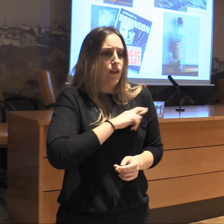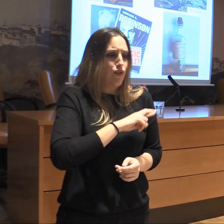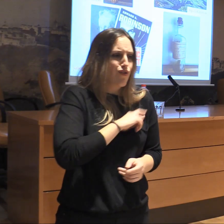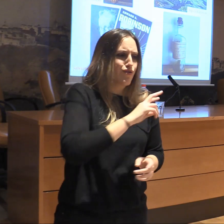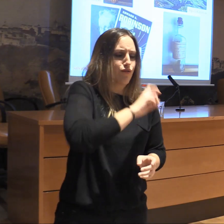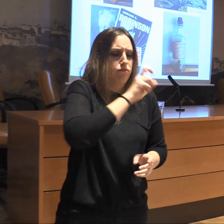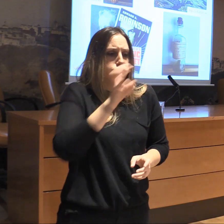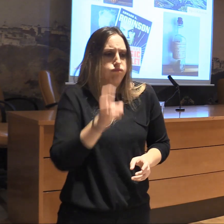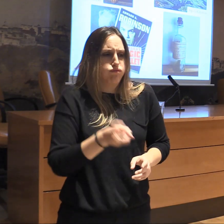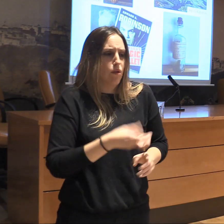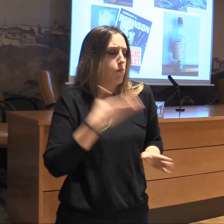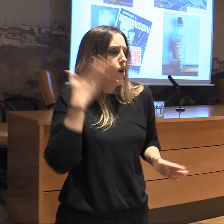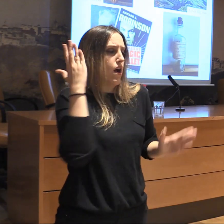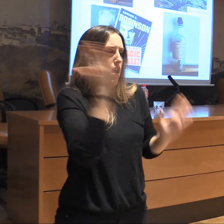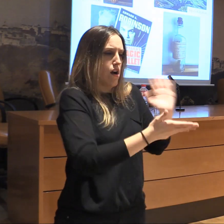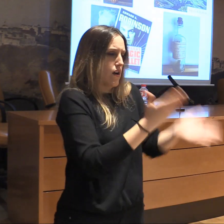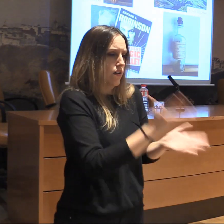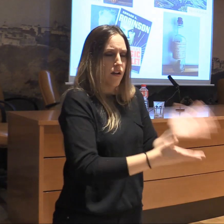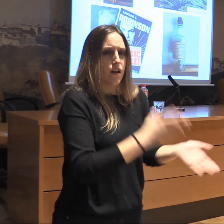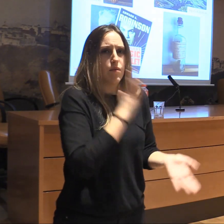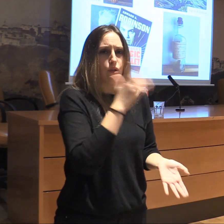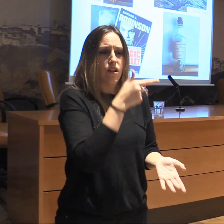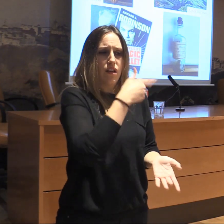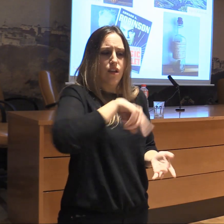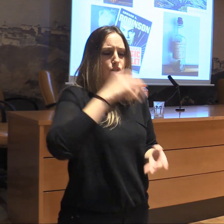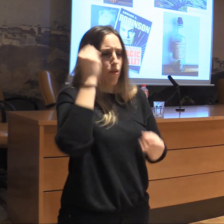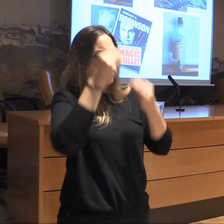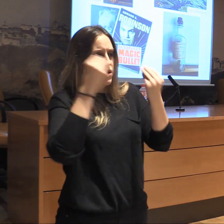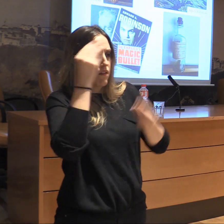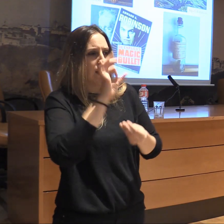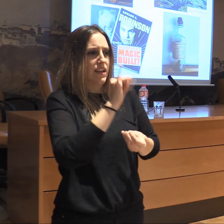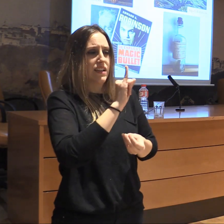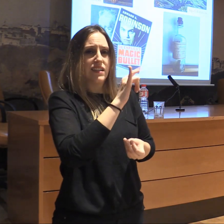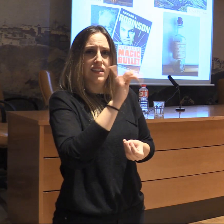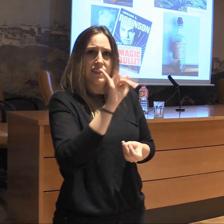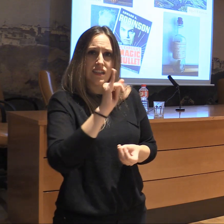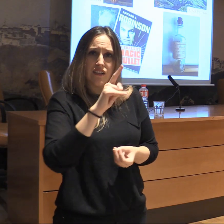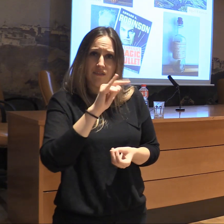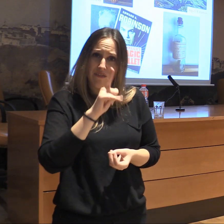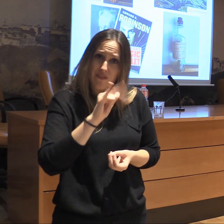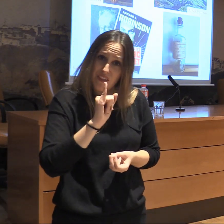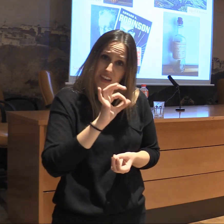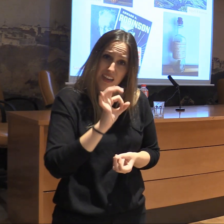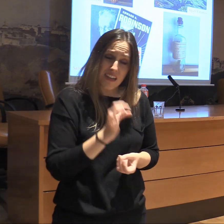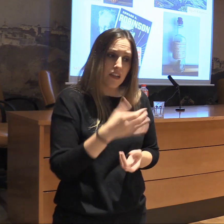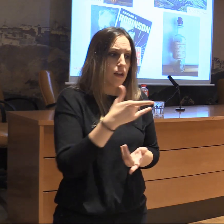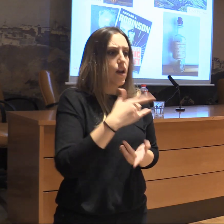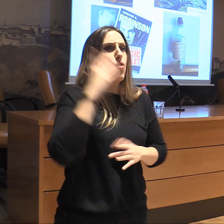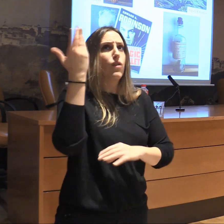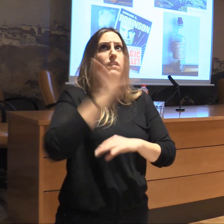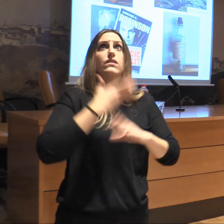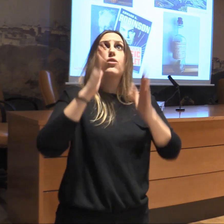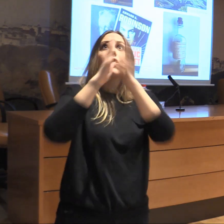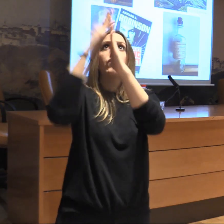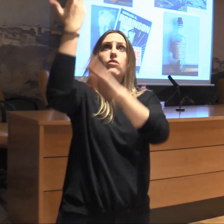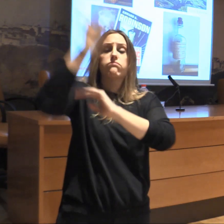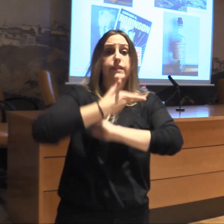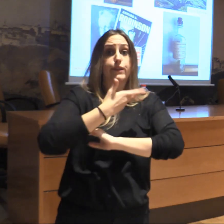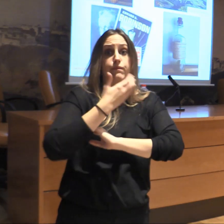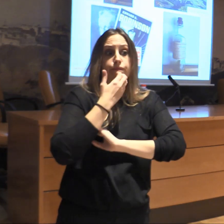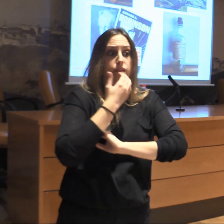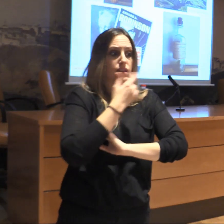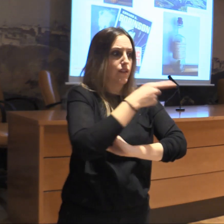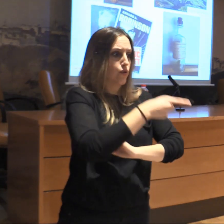lo atacaron durísimamente porque pensaban que la sífilis era un castigo divino y la persona que había descubierto una